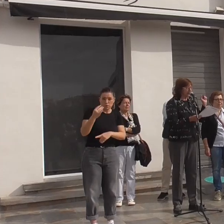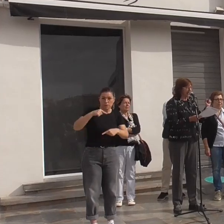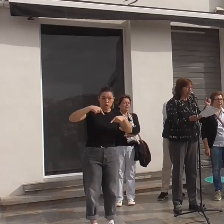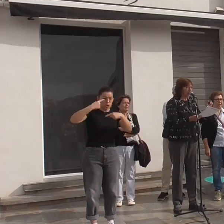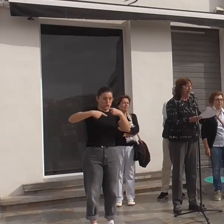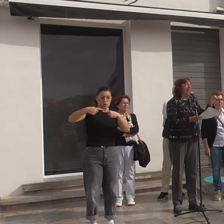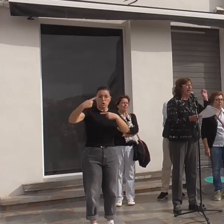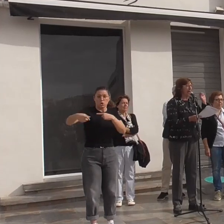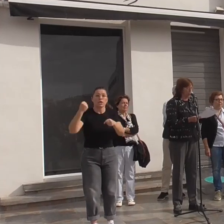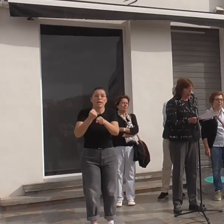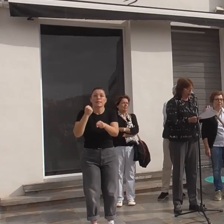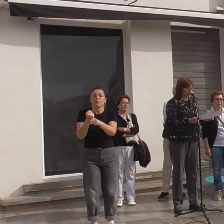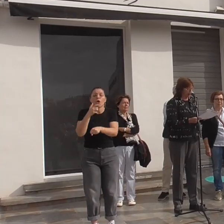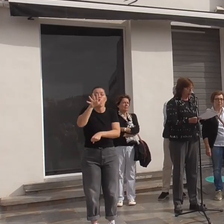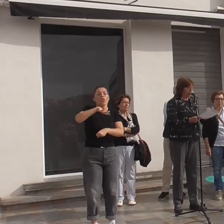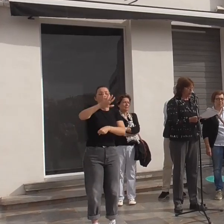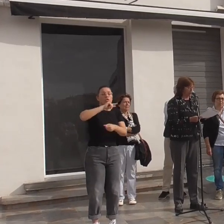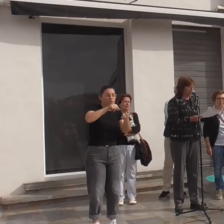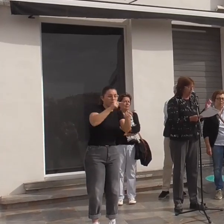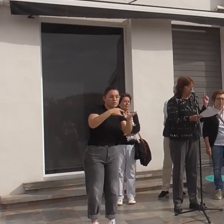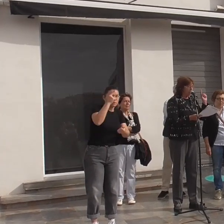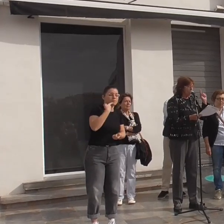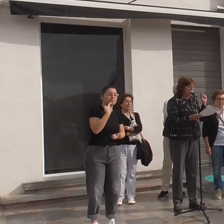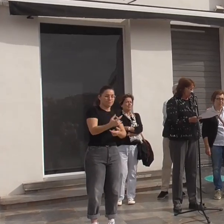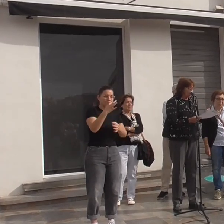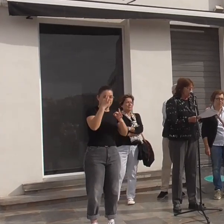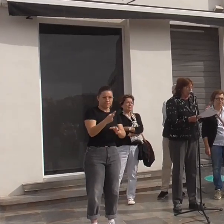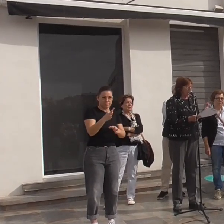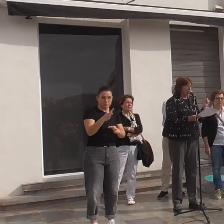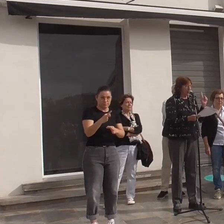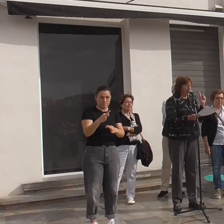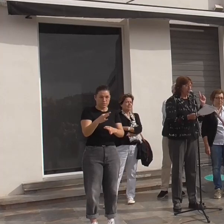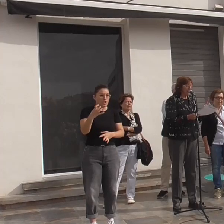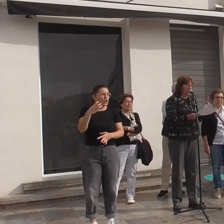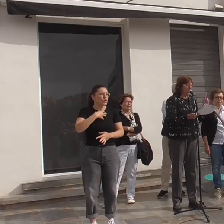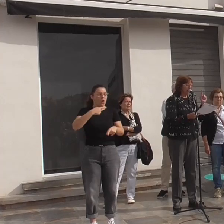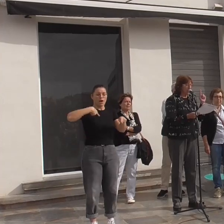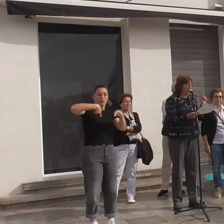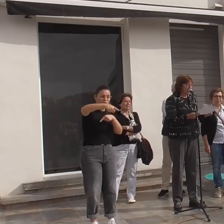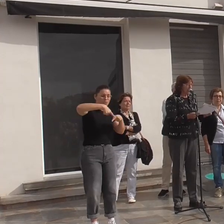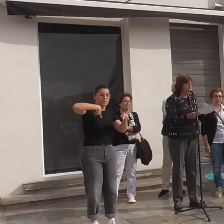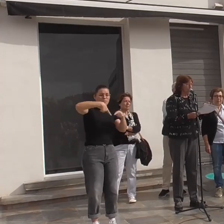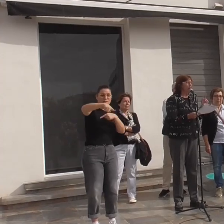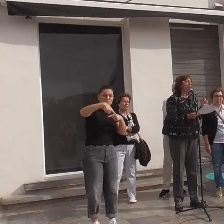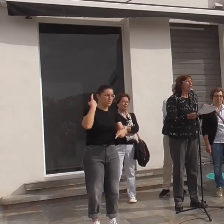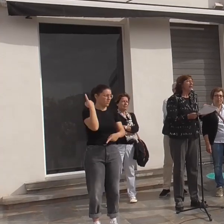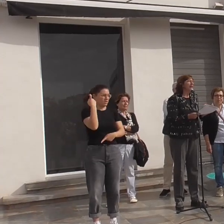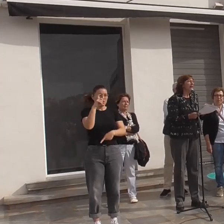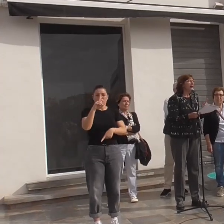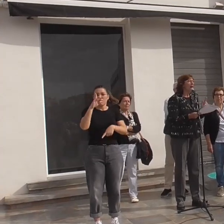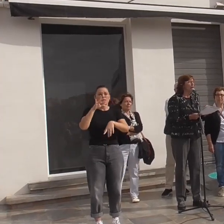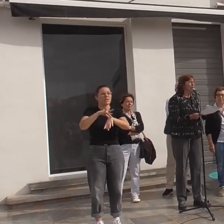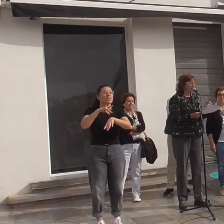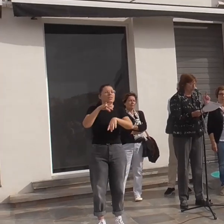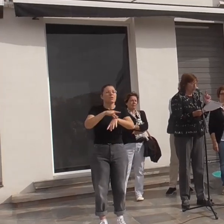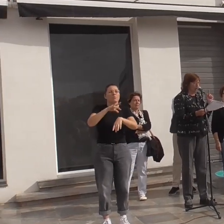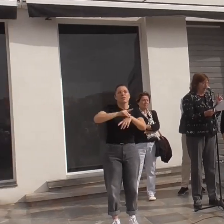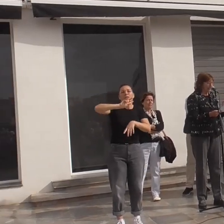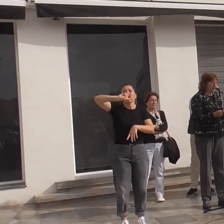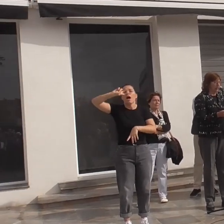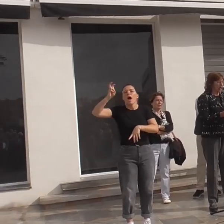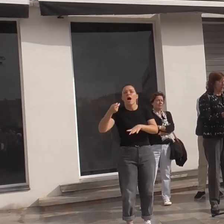los días actividad laboral en el lugar del trabajo. No a los desplazamientos innecesarios de los pacientes a